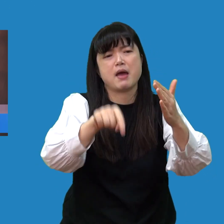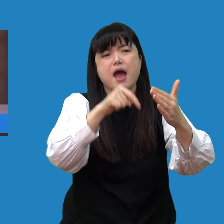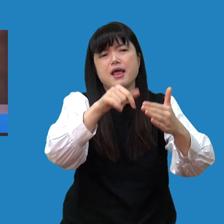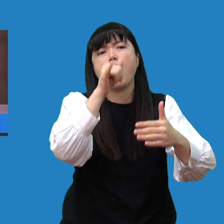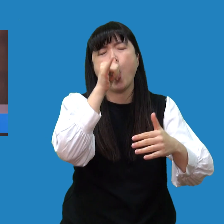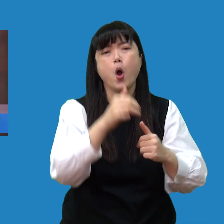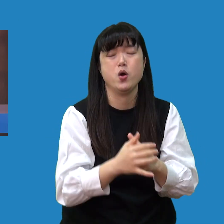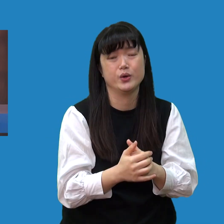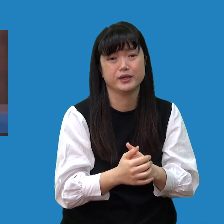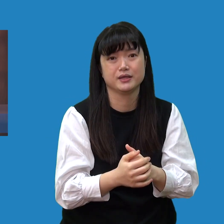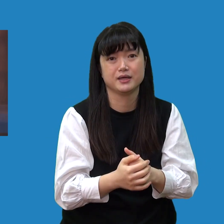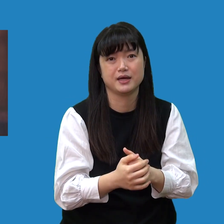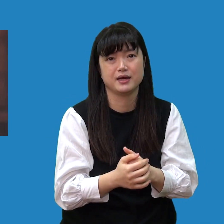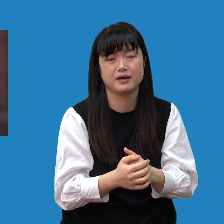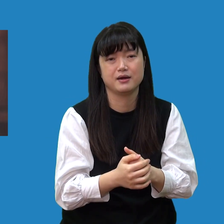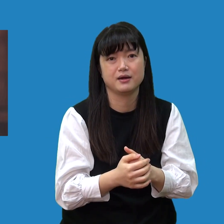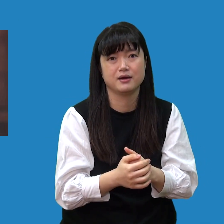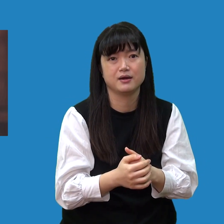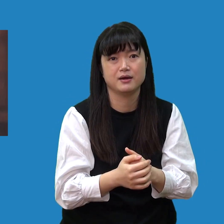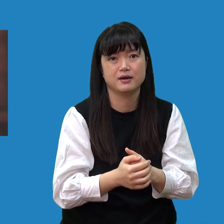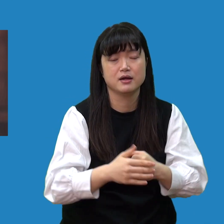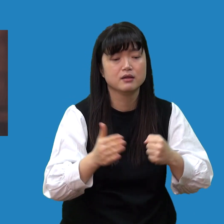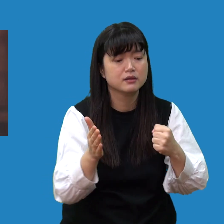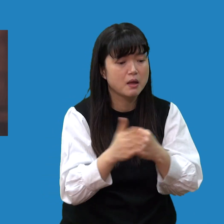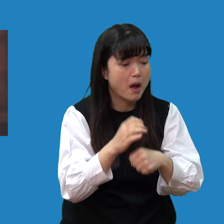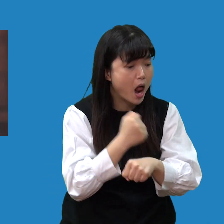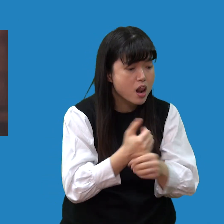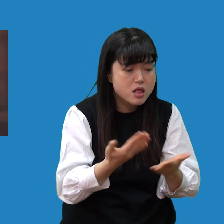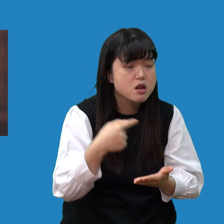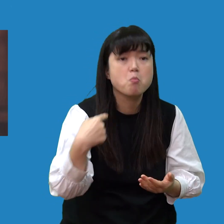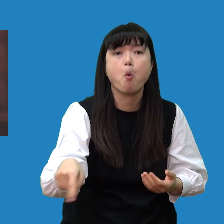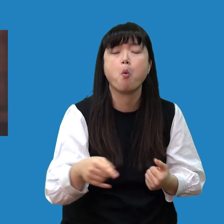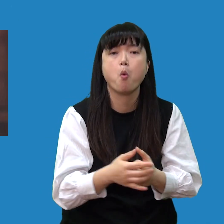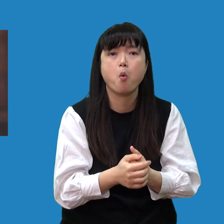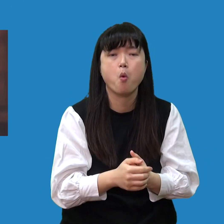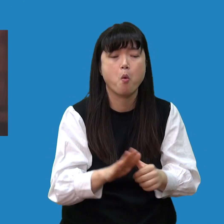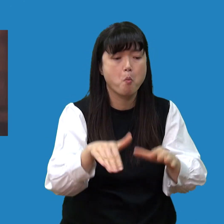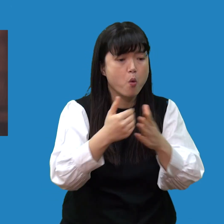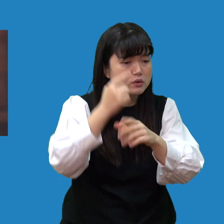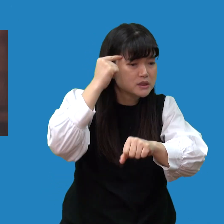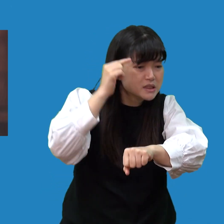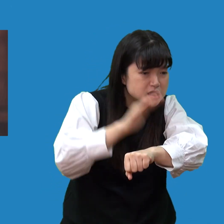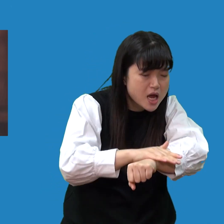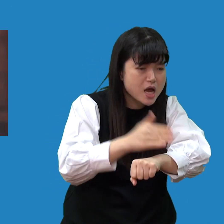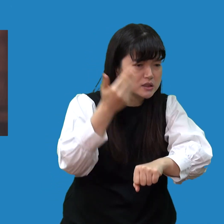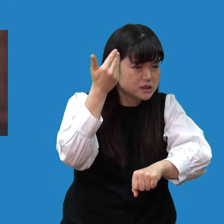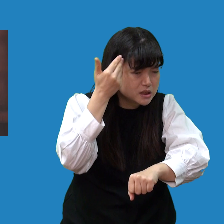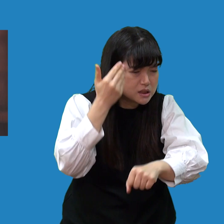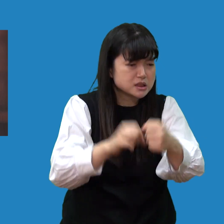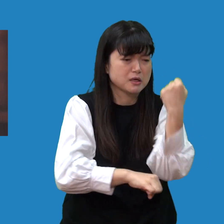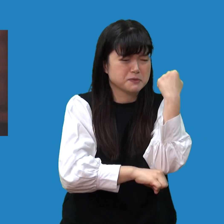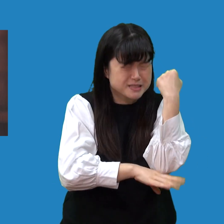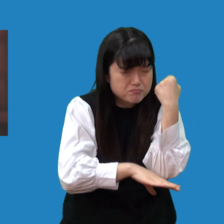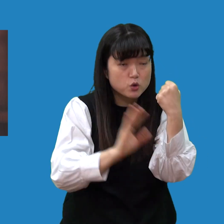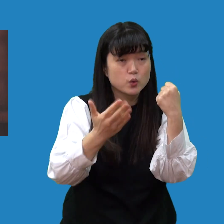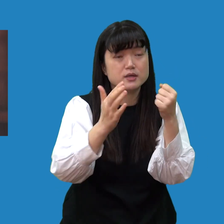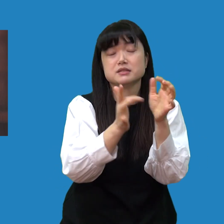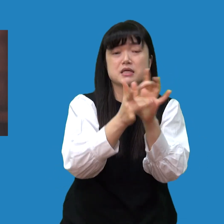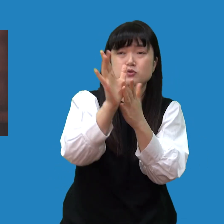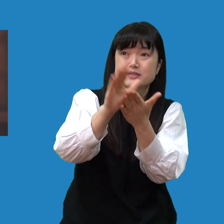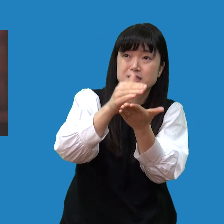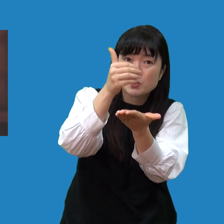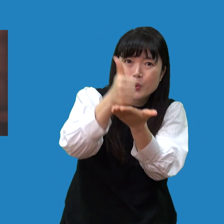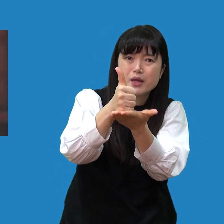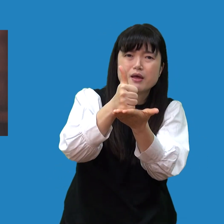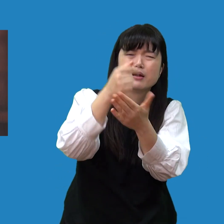말이에요. 자, 그렇다면 우리가 할 일 뭐예요? 모든 지혜, 모든 지식의 원천이신